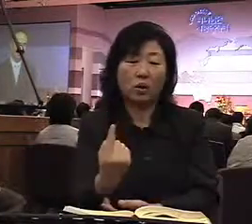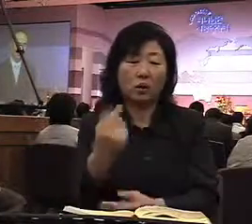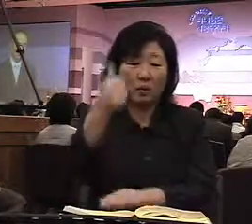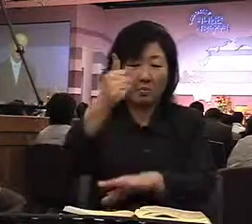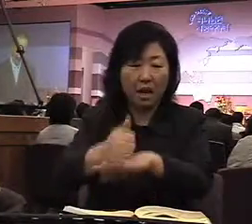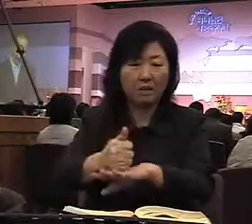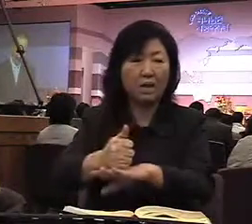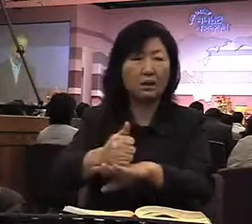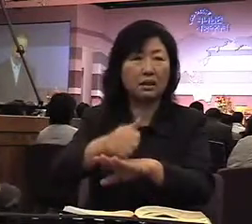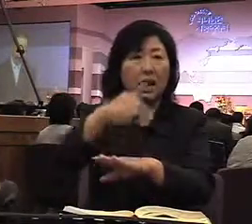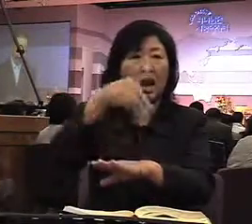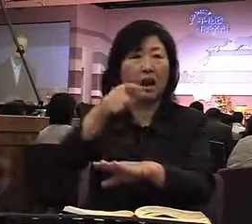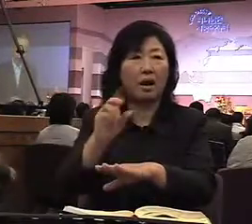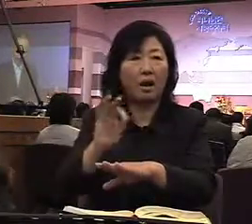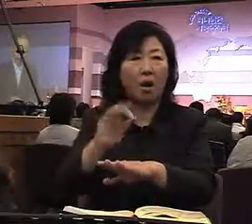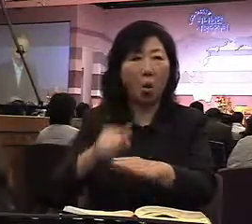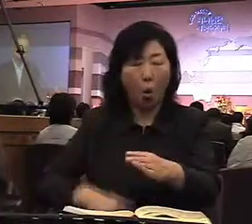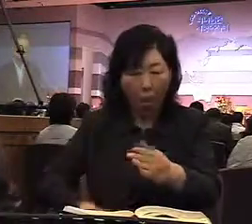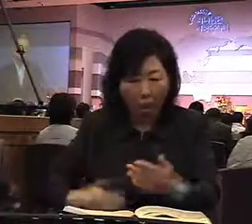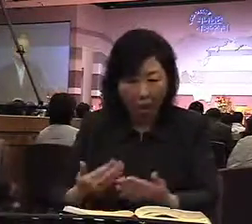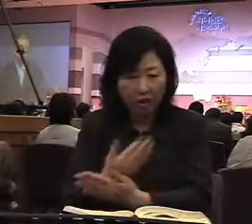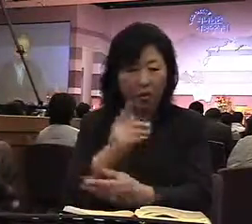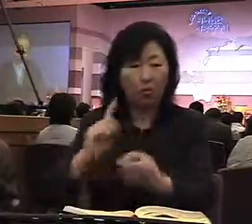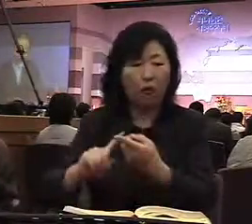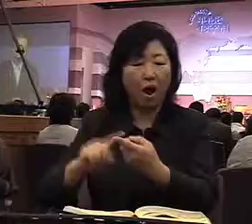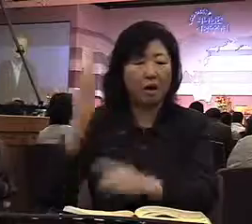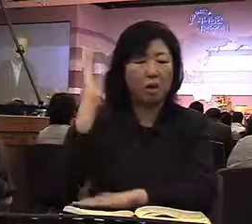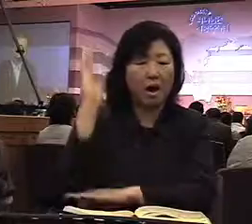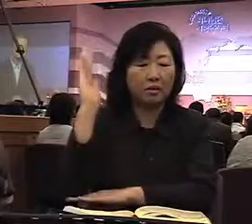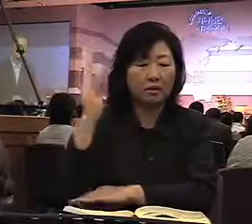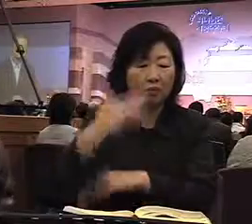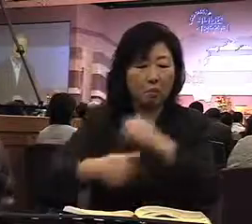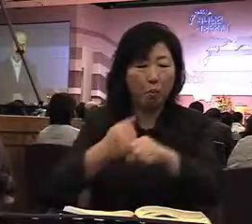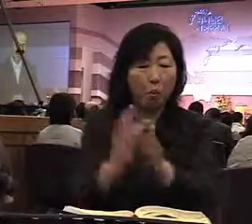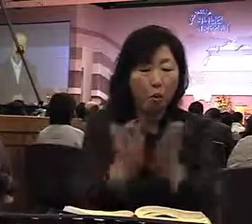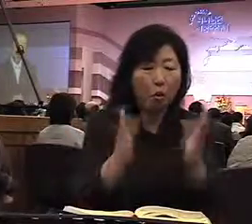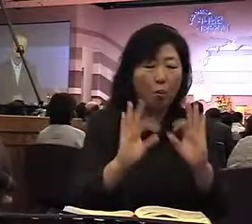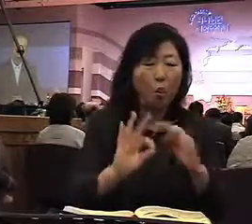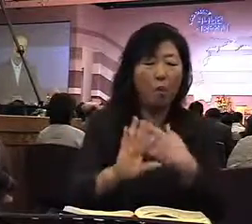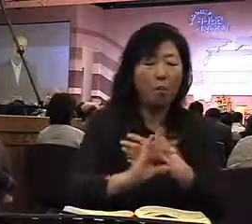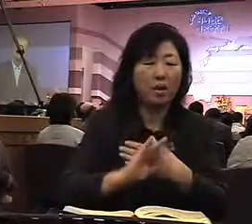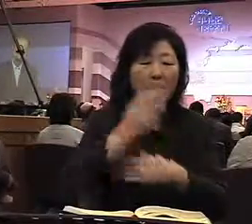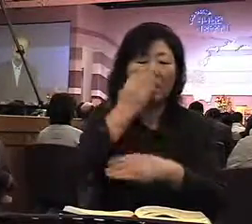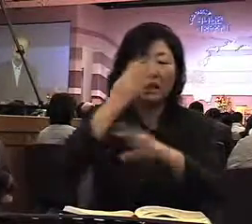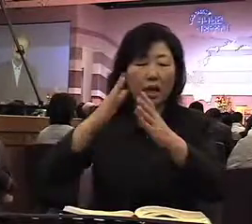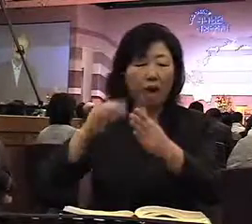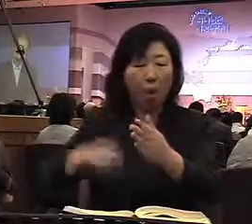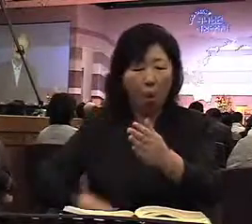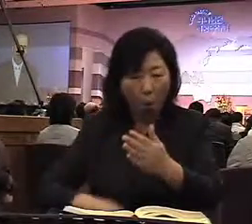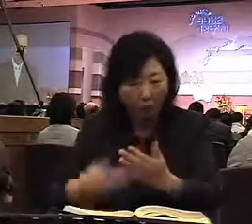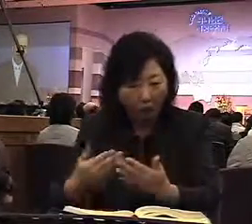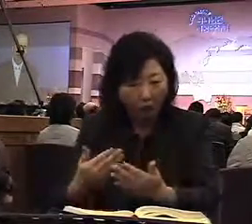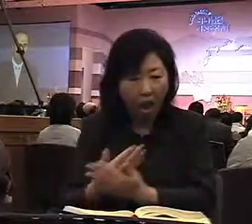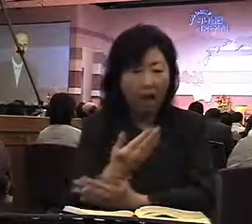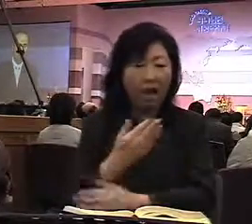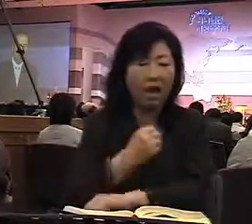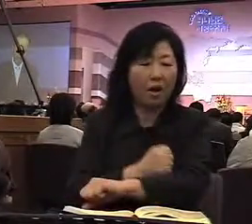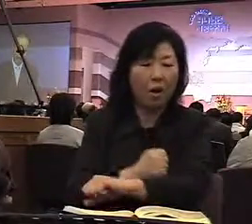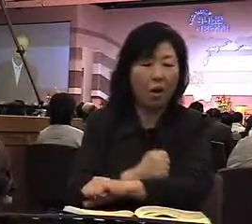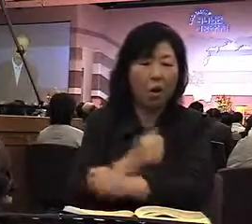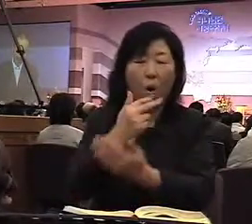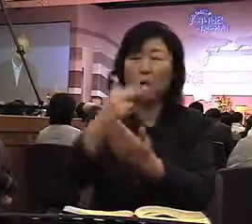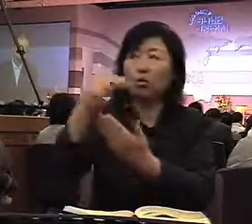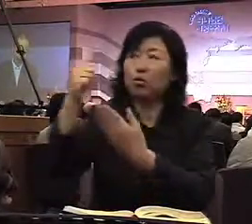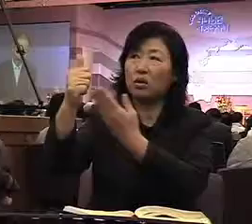장에 주어지는 회개에 대한 말씀입니다. 본문을 보면 이스라엘이 회개하고 주께 돌아오도록